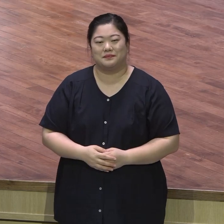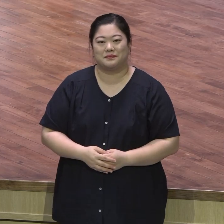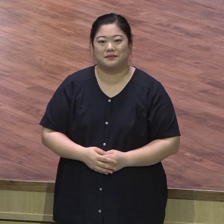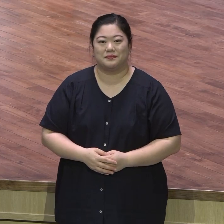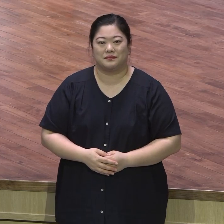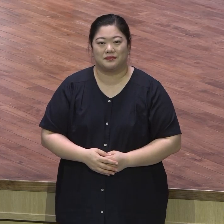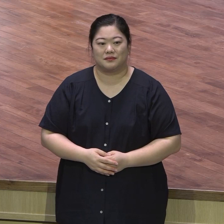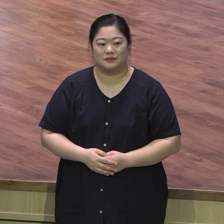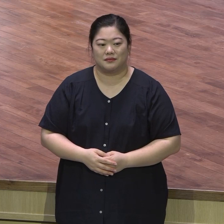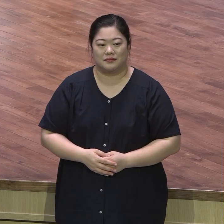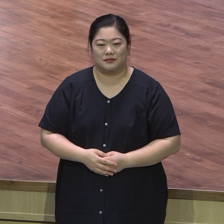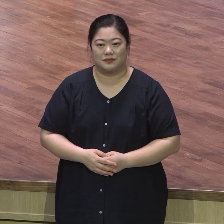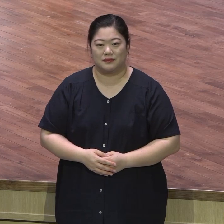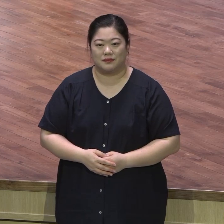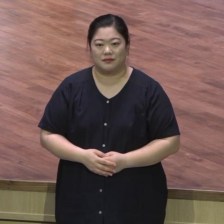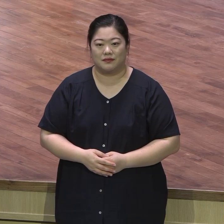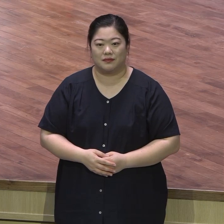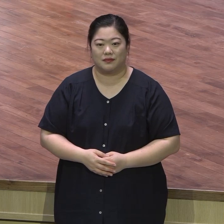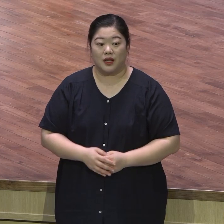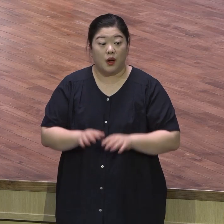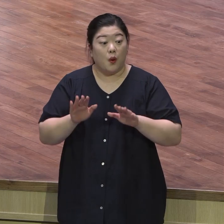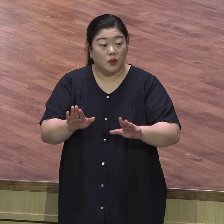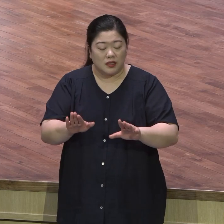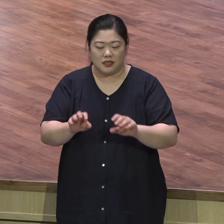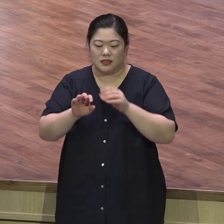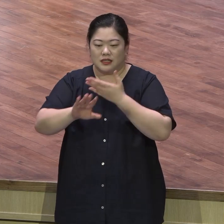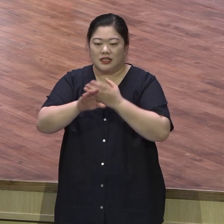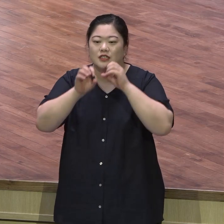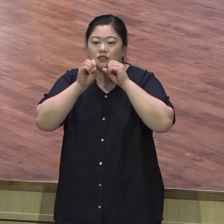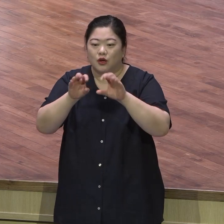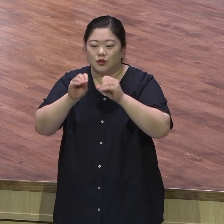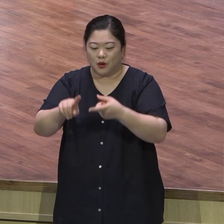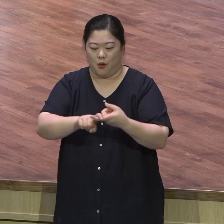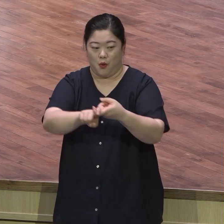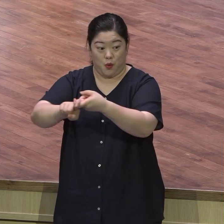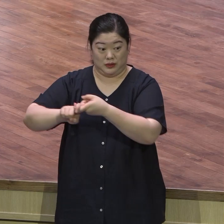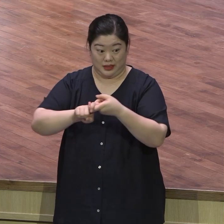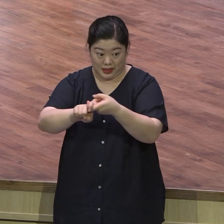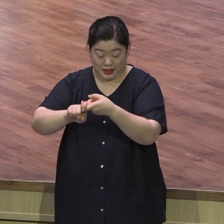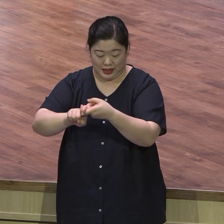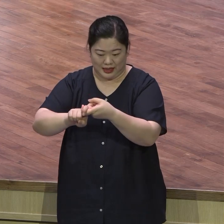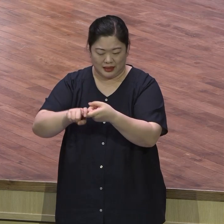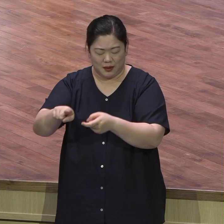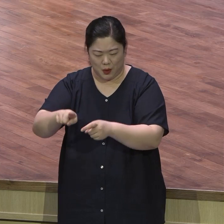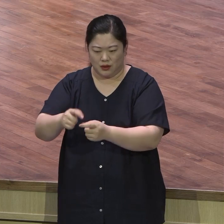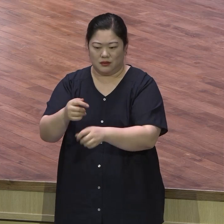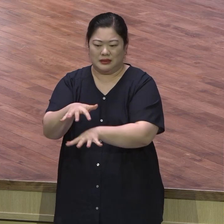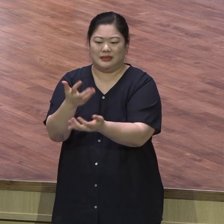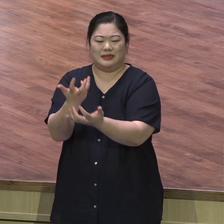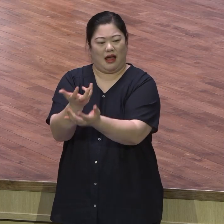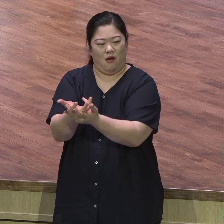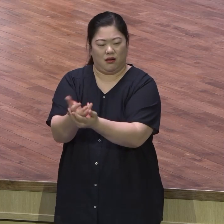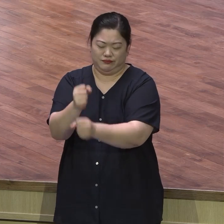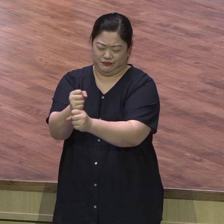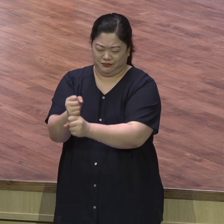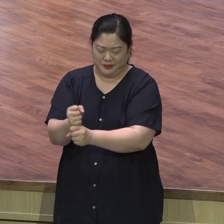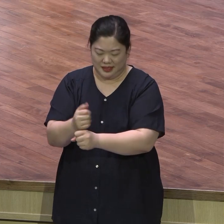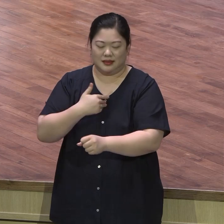자연스럽게 오늘 우리 성교 공동체에서 성교 공동체장이 보고 왔더라고. 저 필리핀에